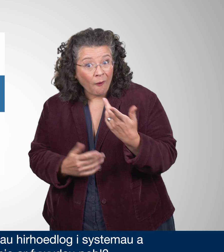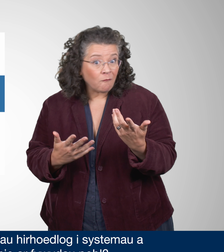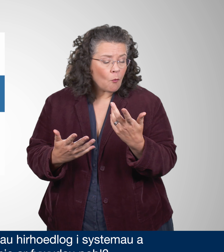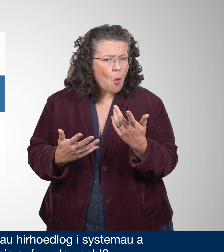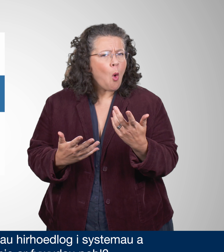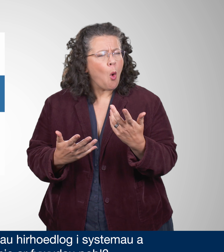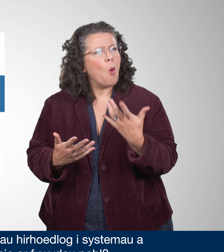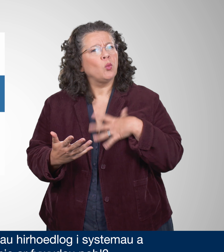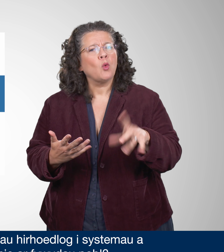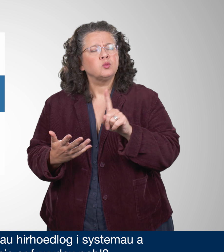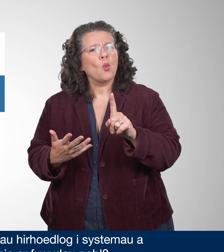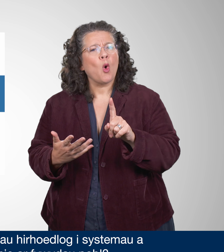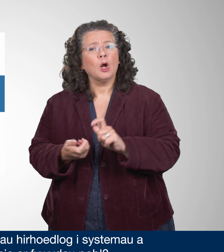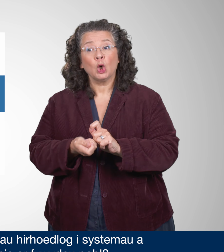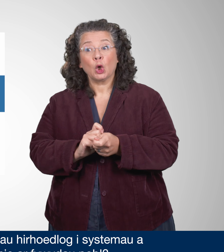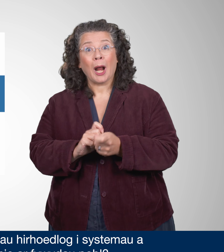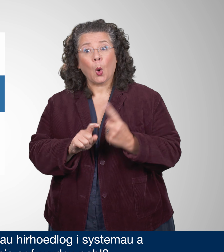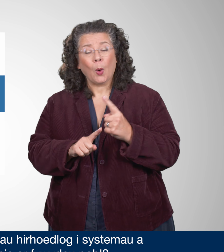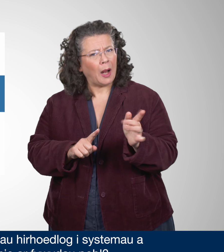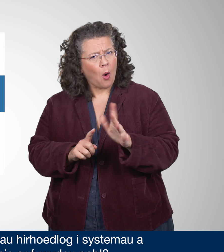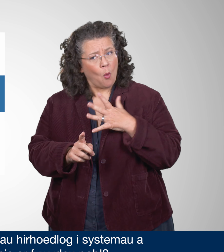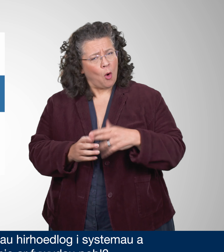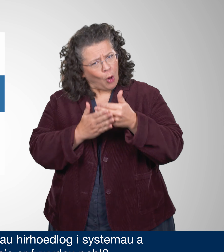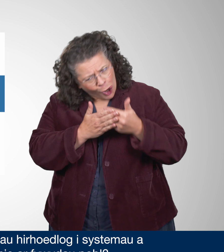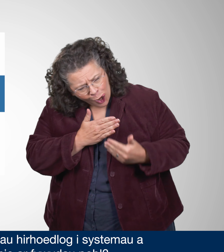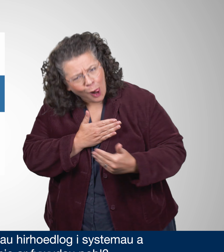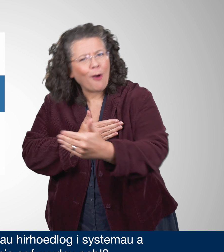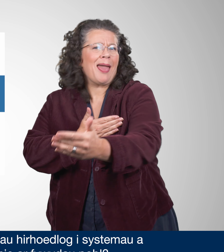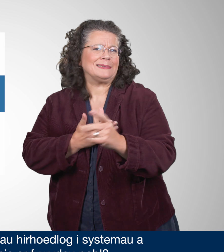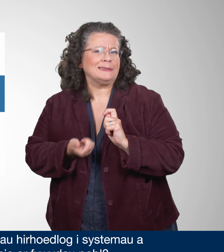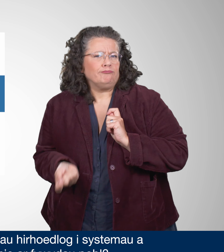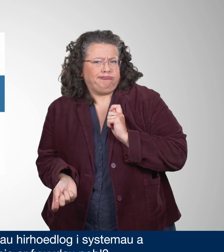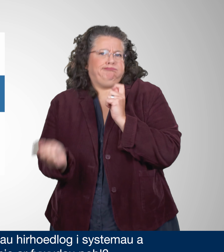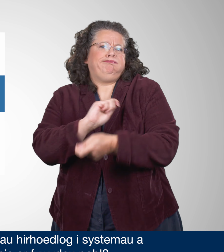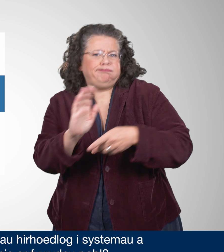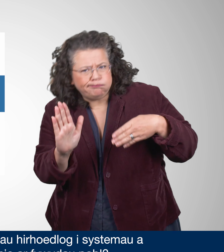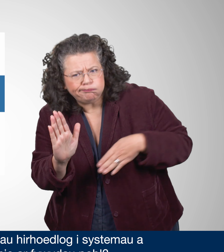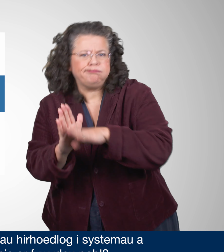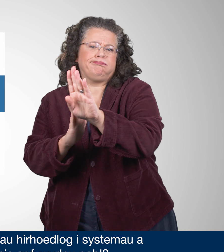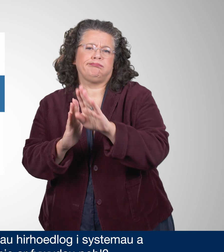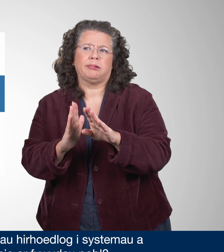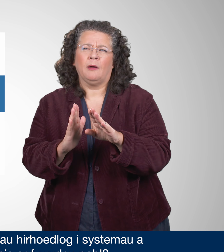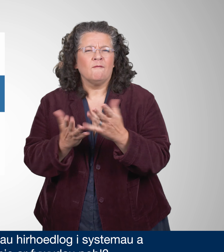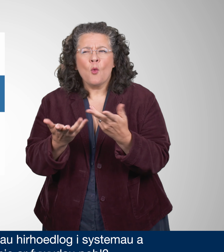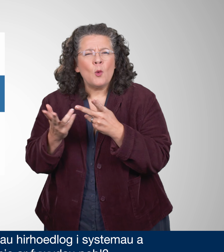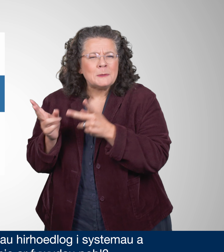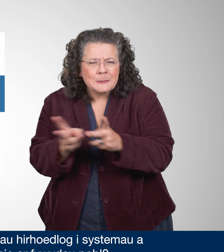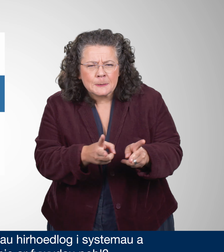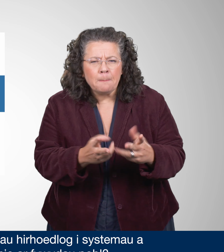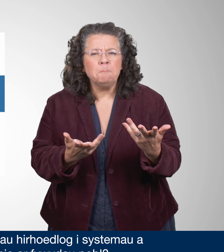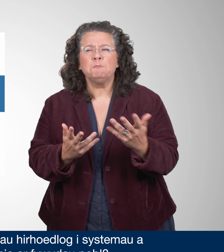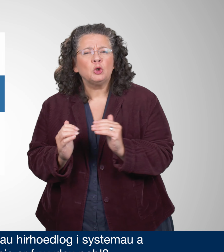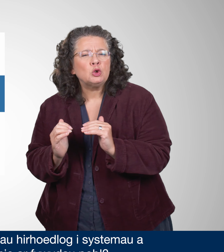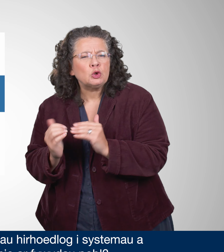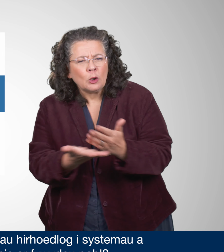Ydych chi am wneud y newidiadau hirhoedlog i systemau sy'n